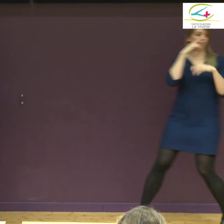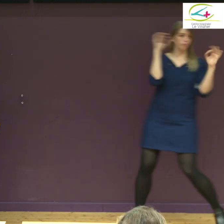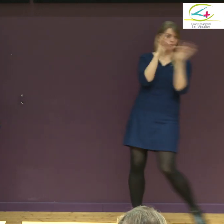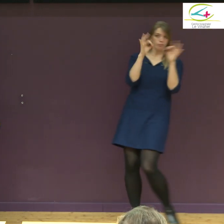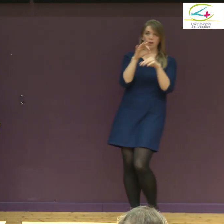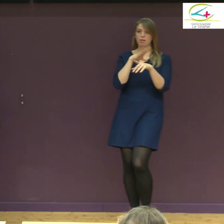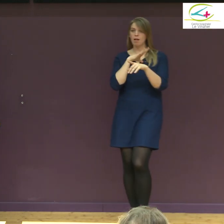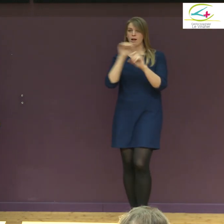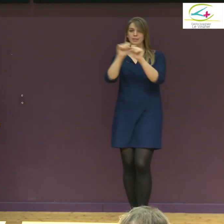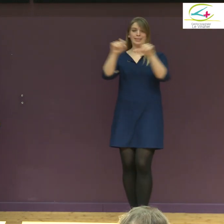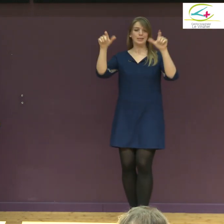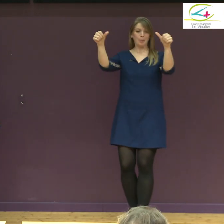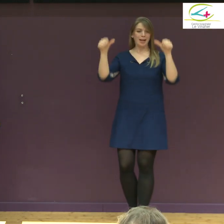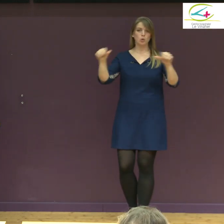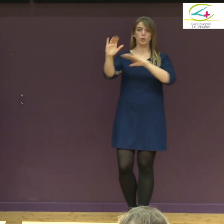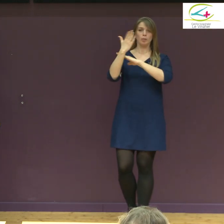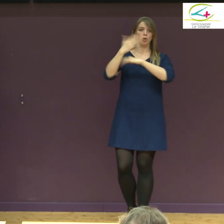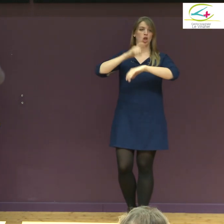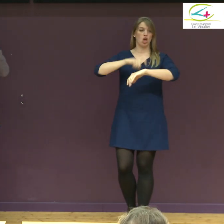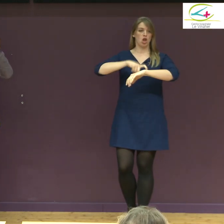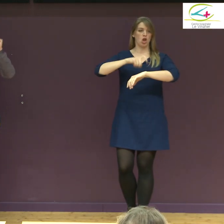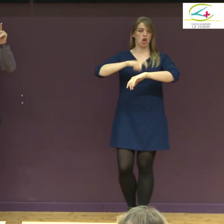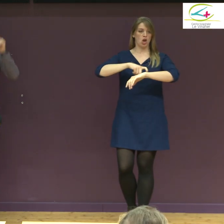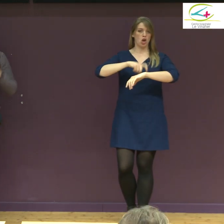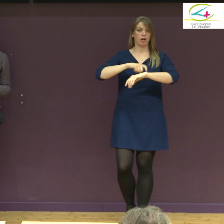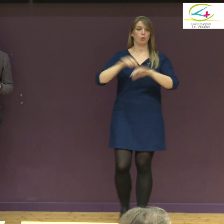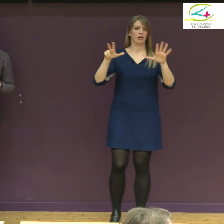20h27 depuis au moins 3 minutes. Donc, allez, la dernière question.